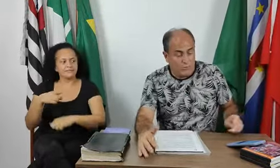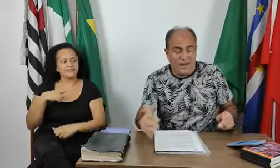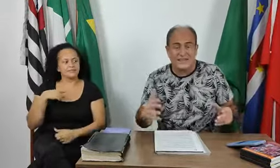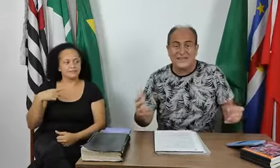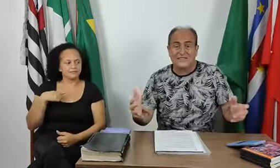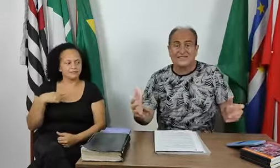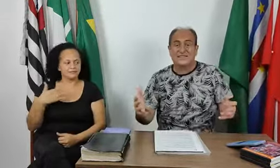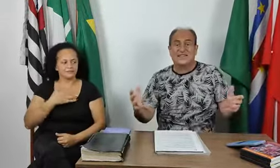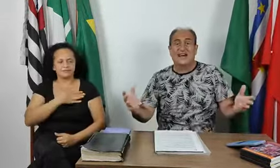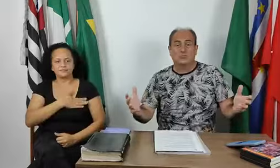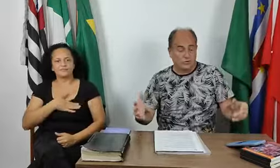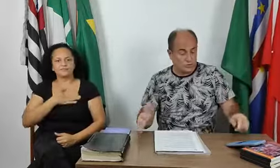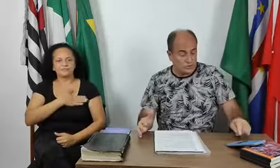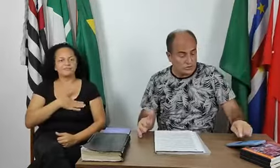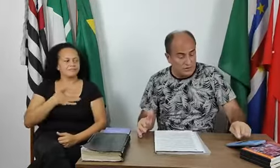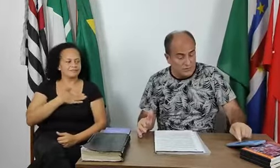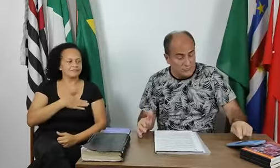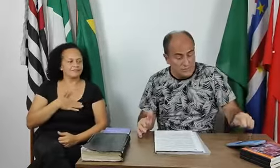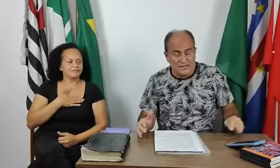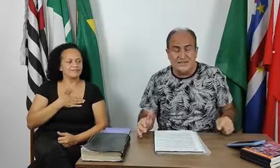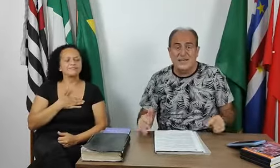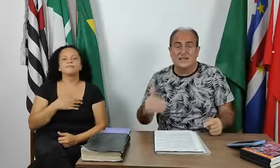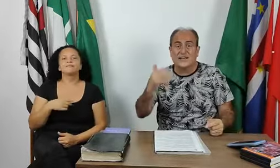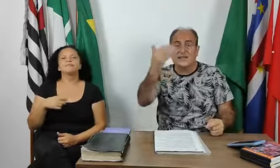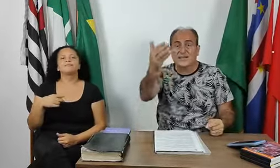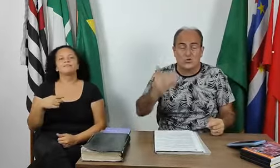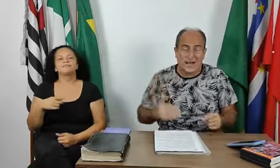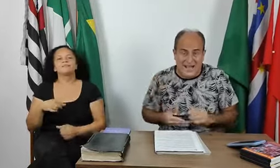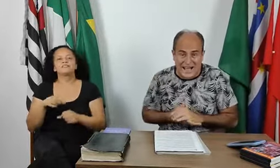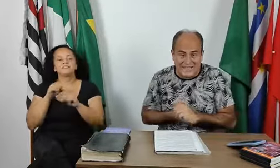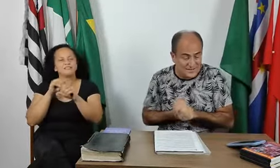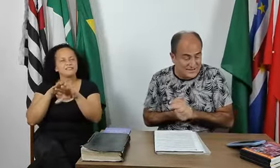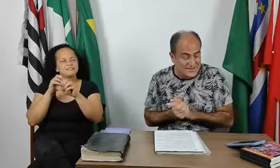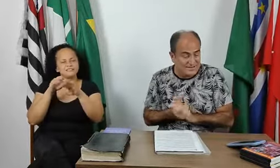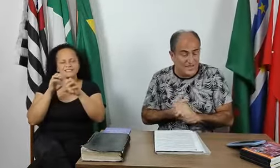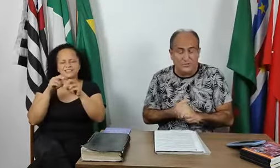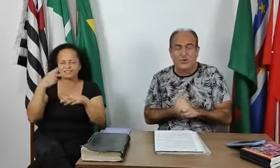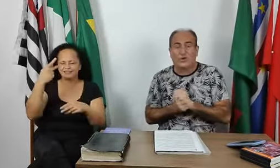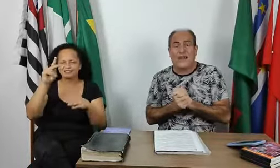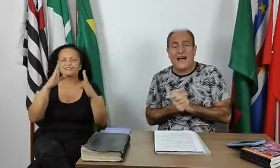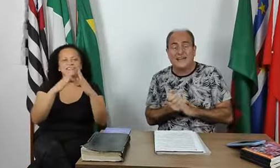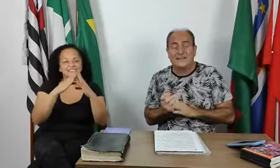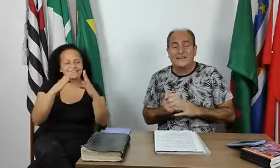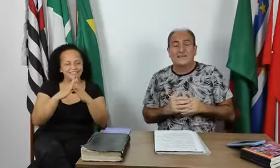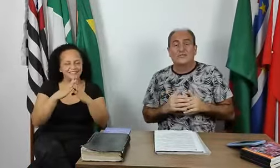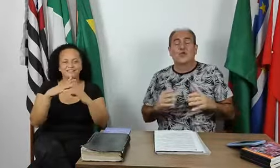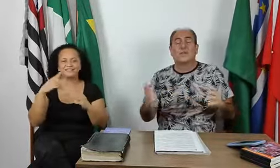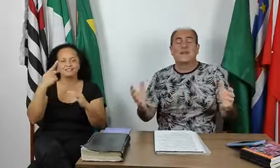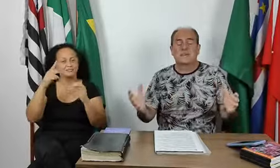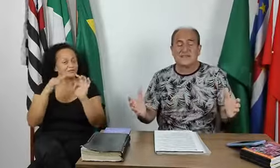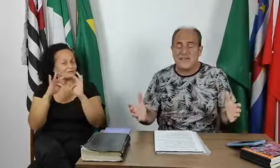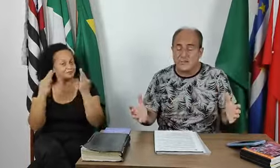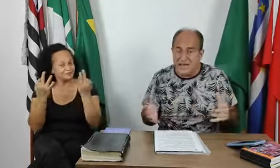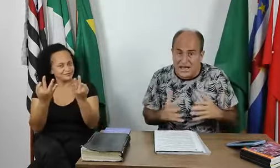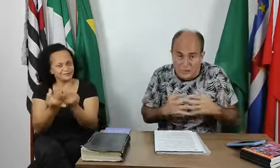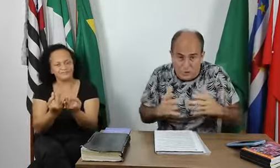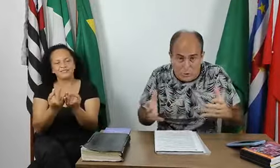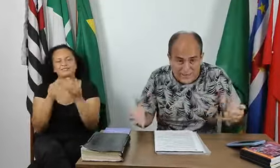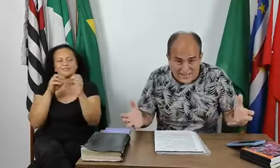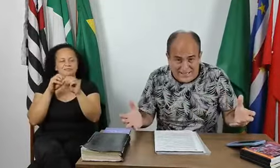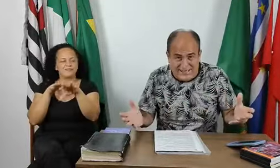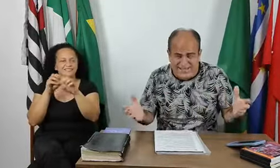o prazer de estarmos ministrando aí na sua casa, entrando aí no seu lar, sobre esse